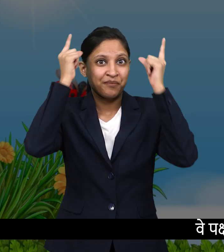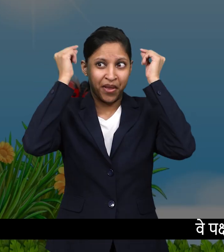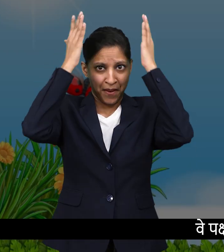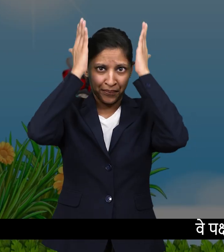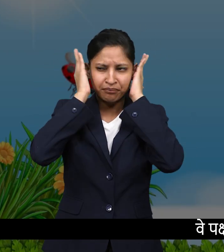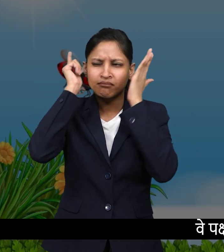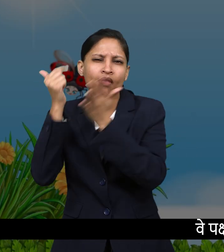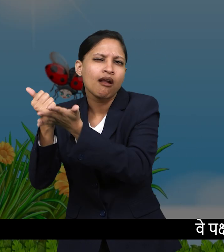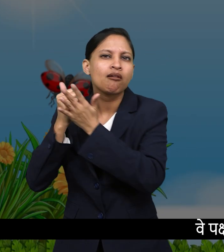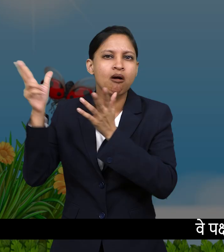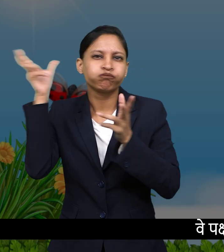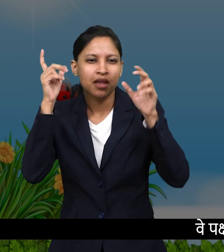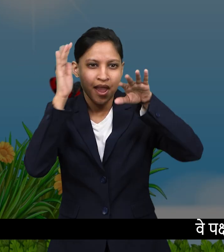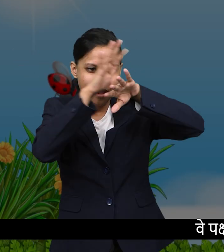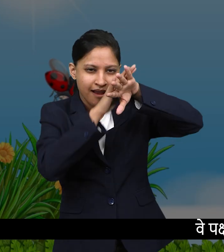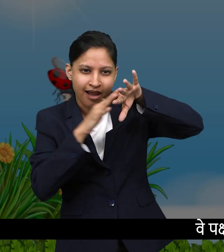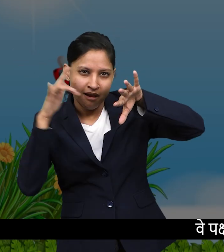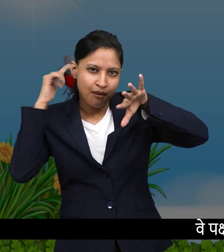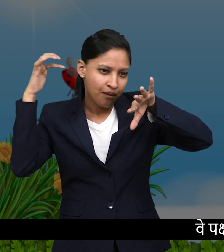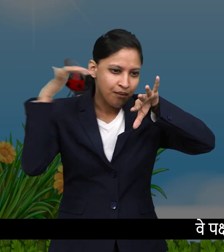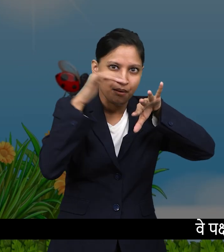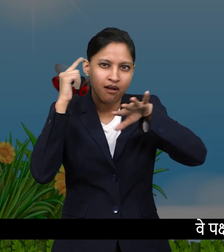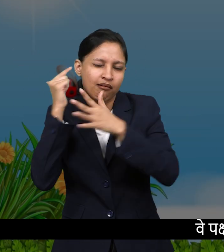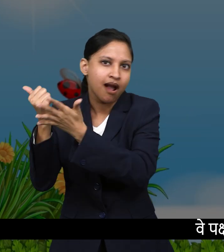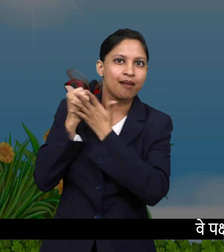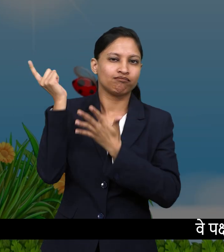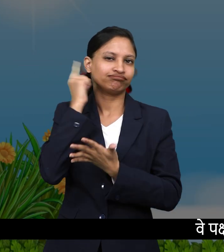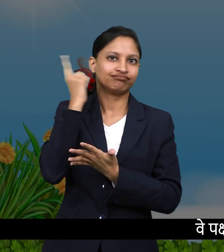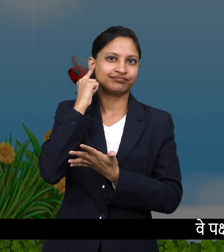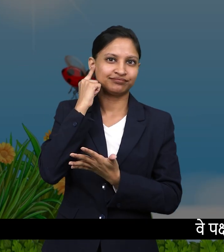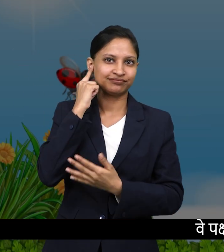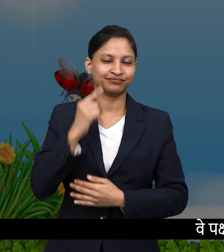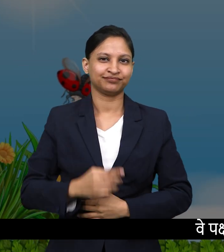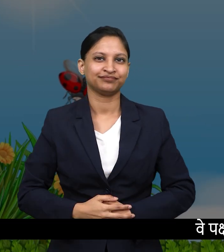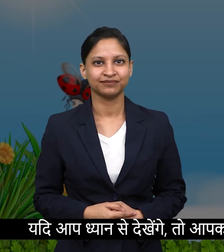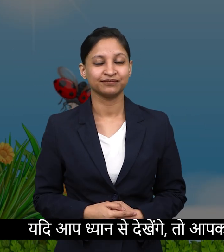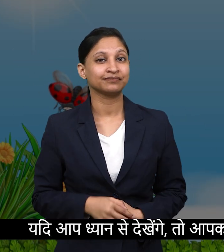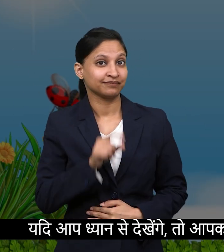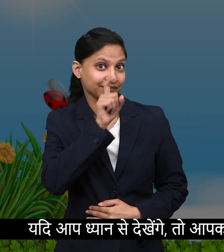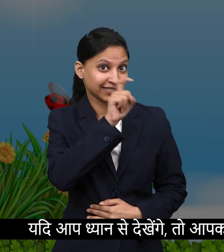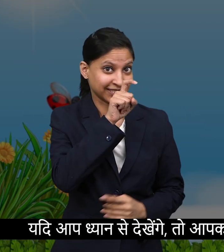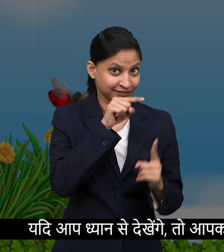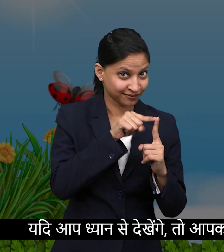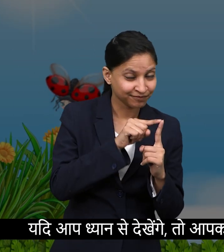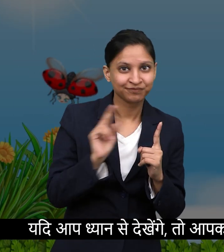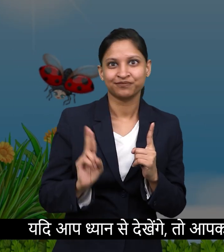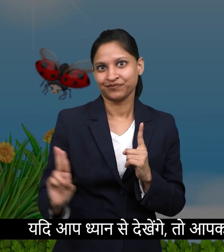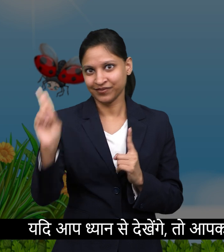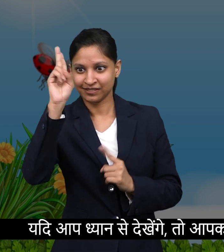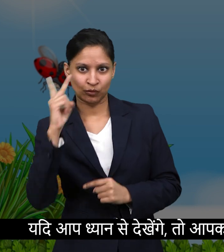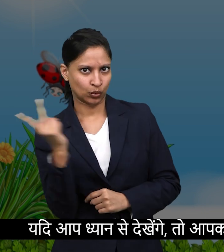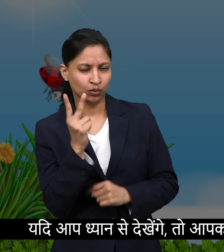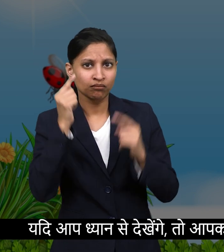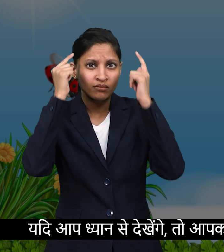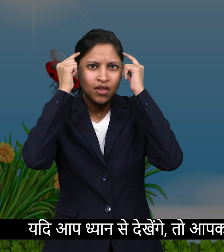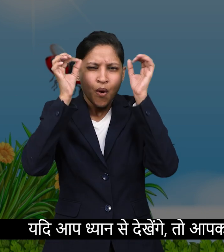वे पक्षी को सुनने में मदद करते हैं। यदि आप ध्यान से देखेंगे तो